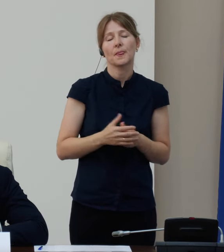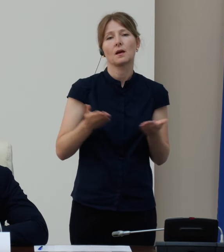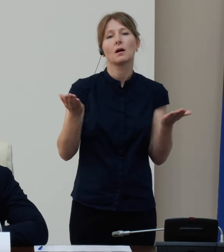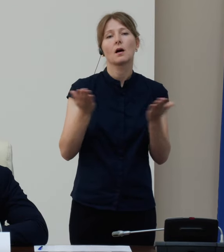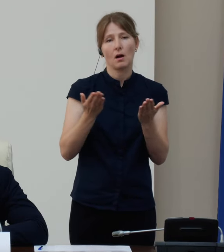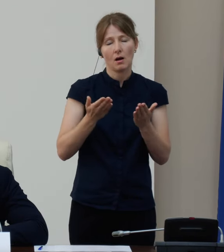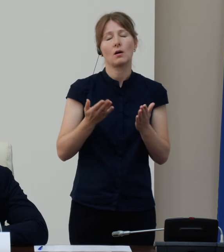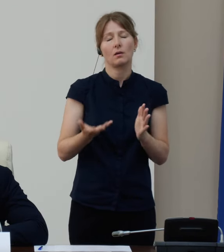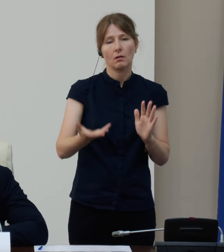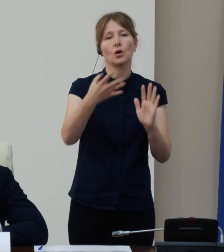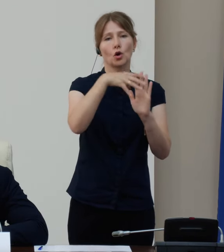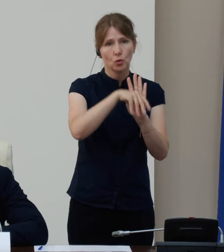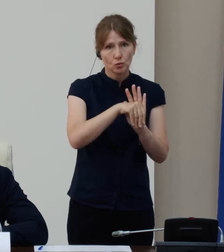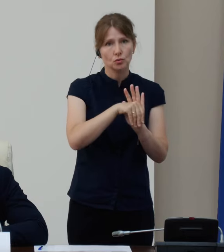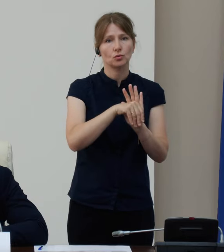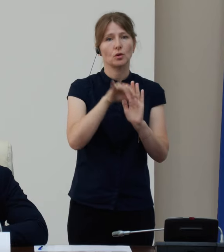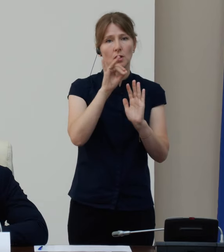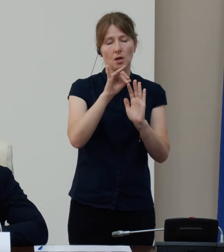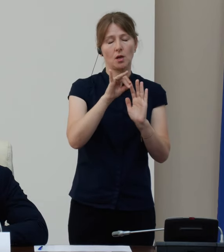care, inclusiv cu personalul auxiliar,